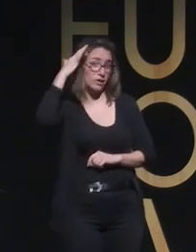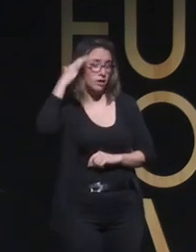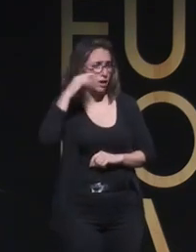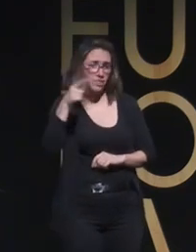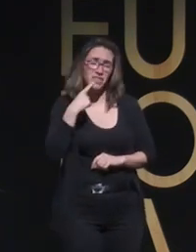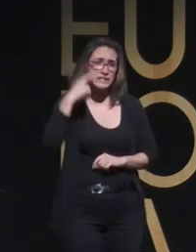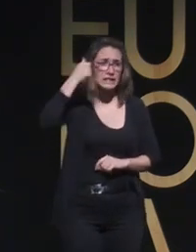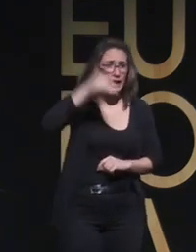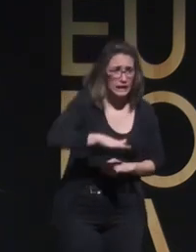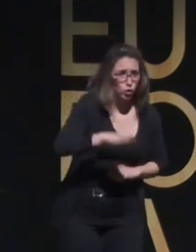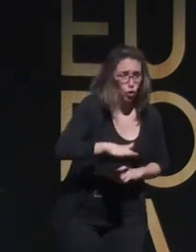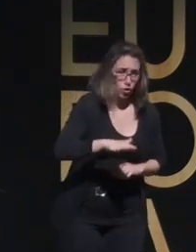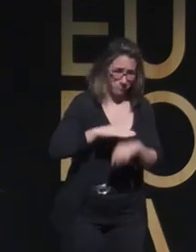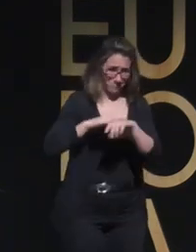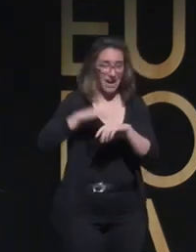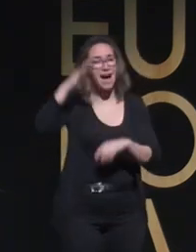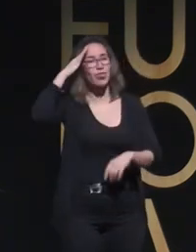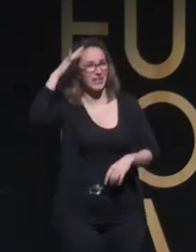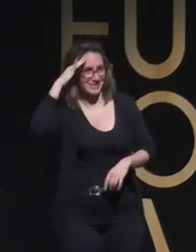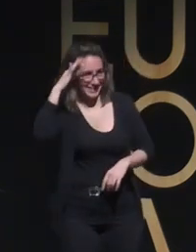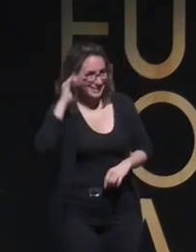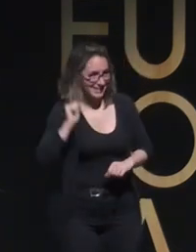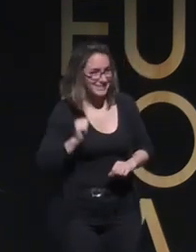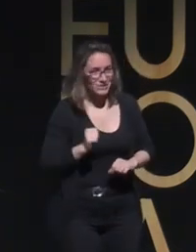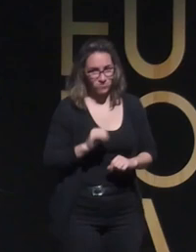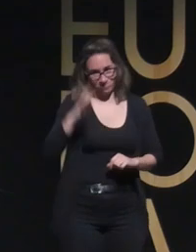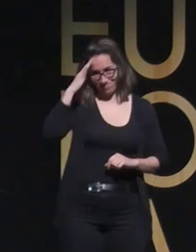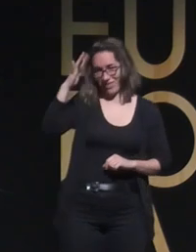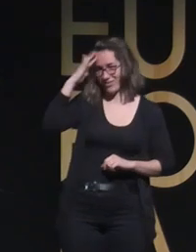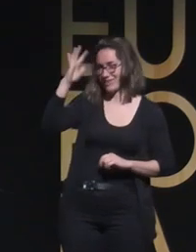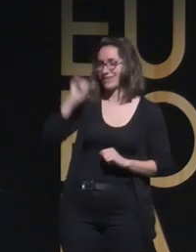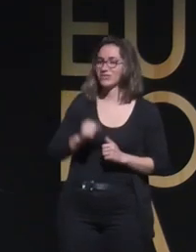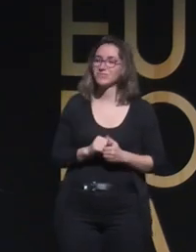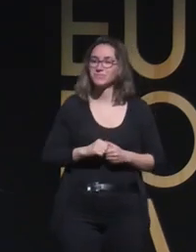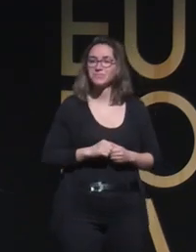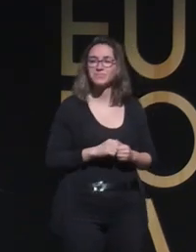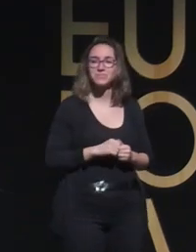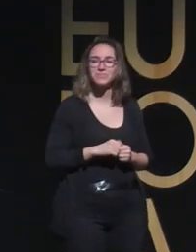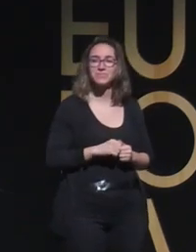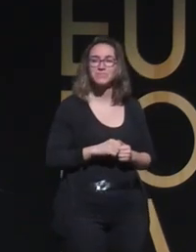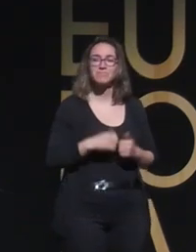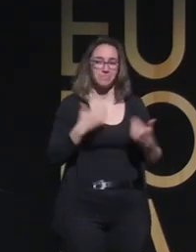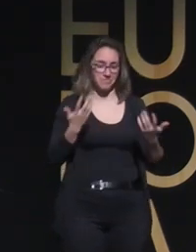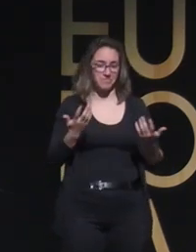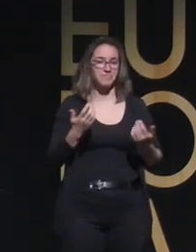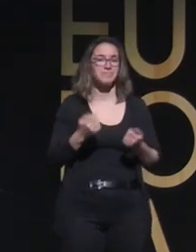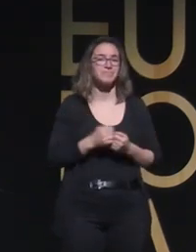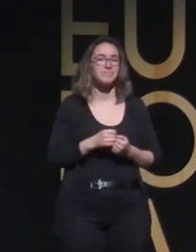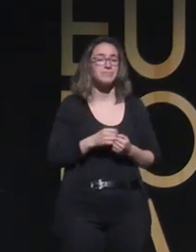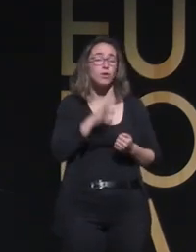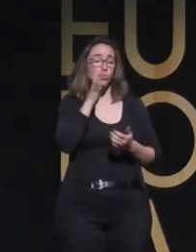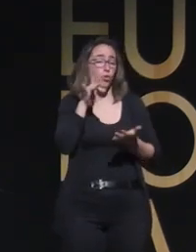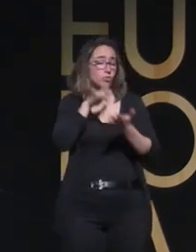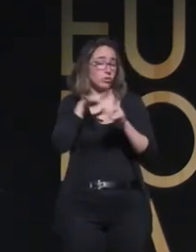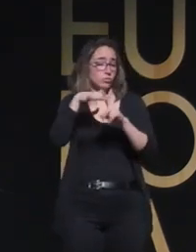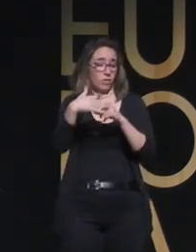años. Ya nos vamos a marchar. Empezamos bien. Bueno, pues que por conflictos familiares y